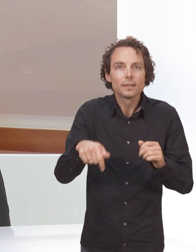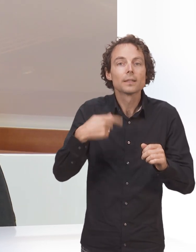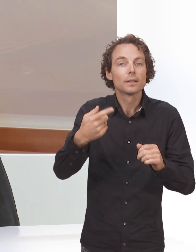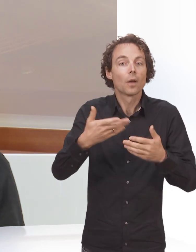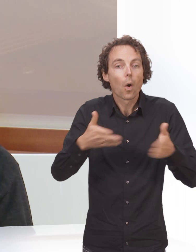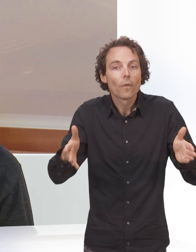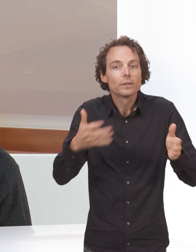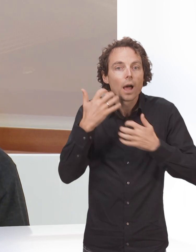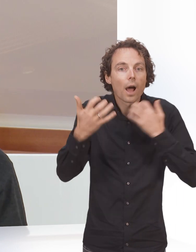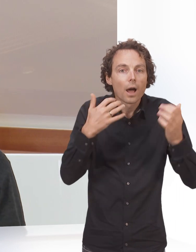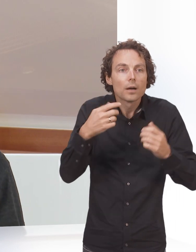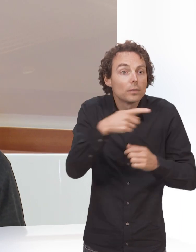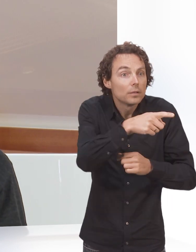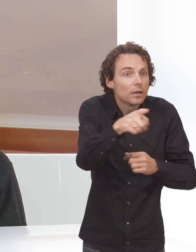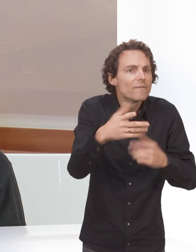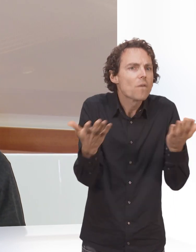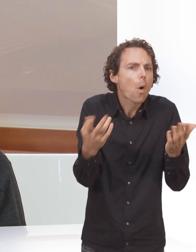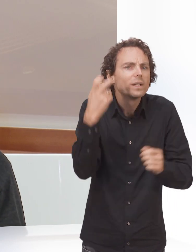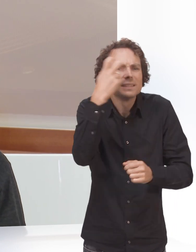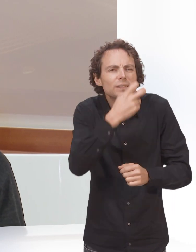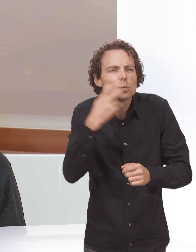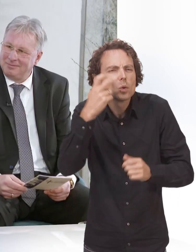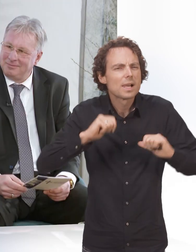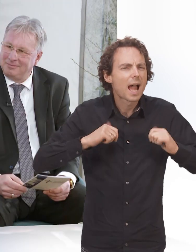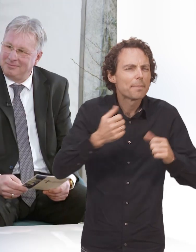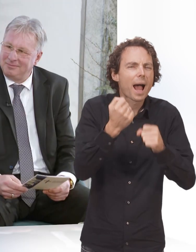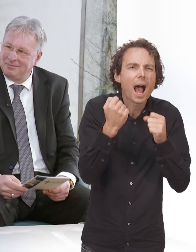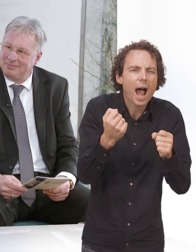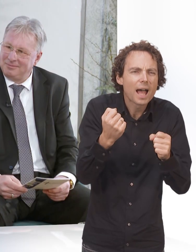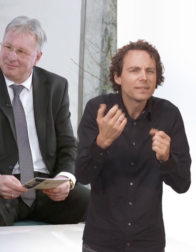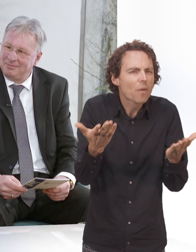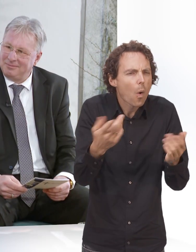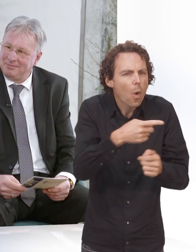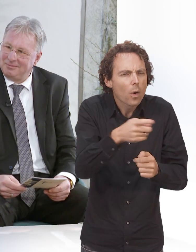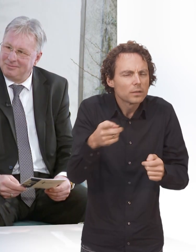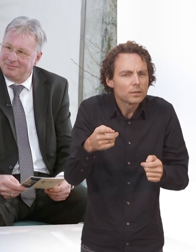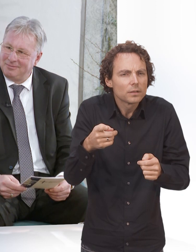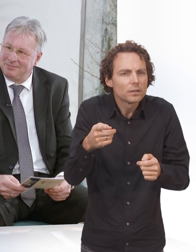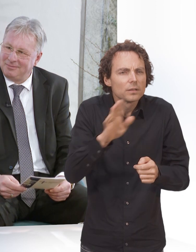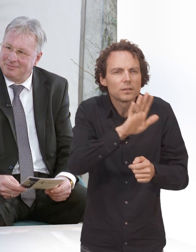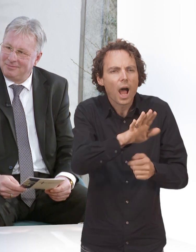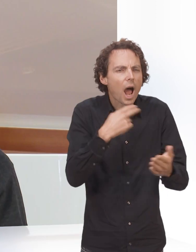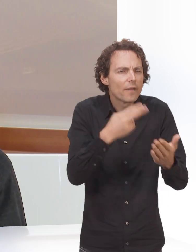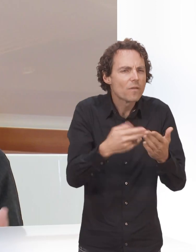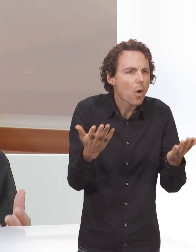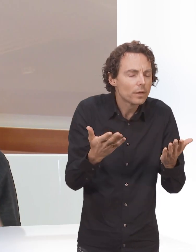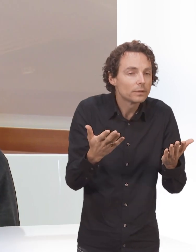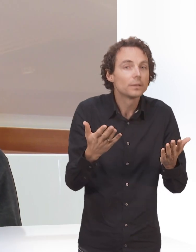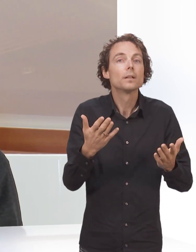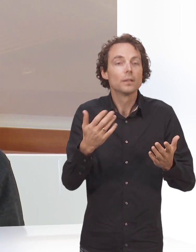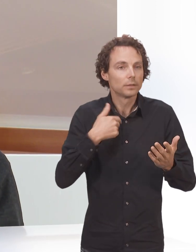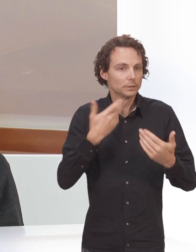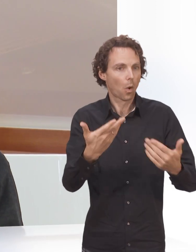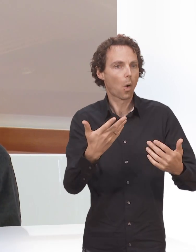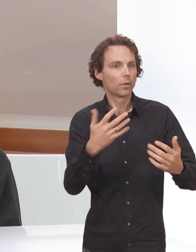rede ich, wo angeln Sie eigentlich, wo suchen Sie nach Halt im Leben, nach Sinn im Leben? Was ist Ihre Antwort darauf? Und dann bin ich mit den